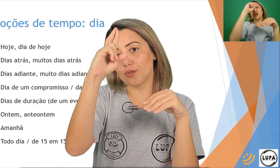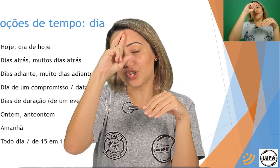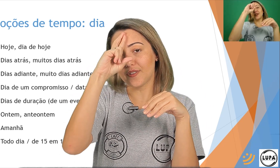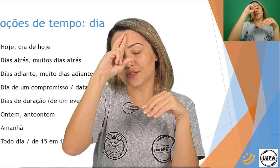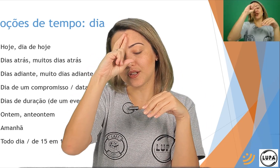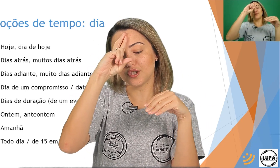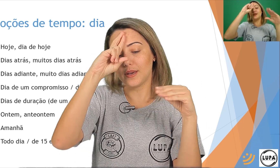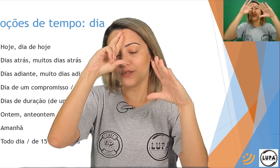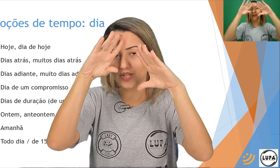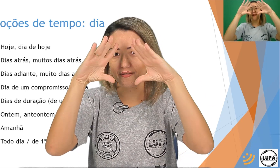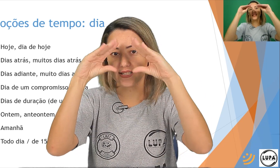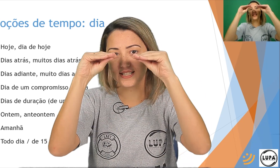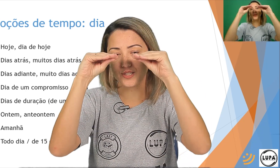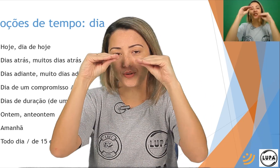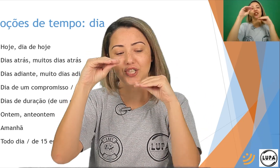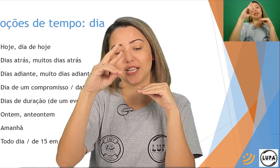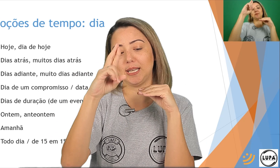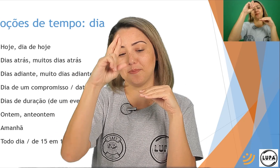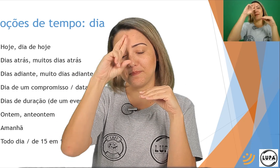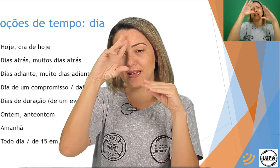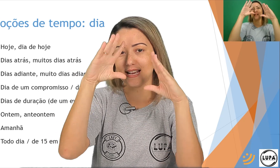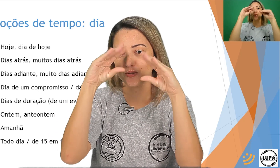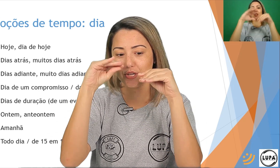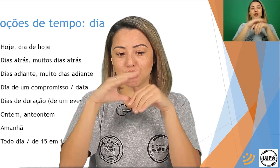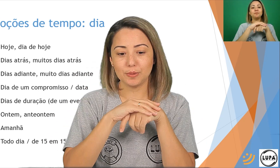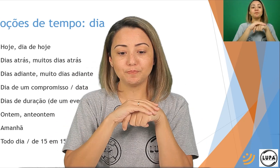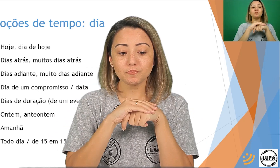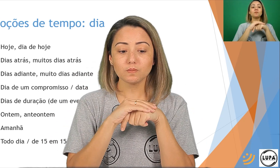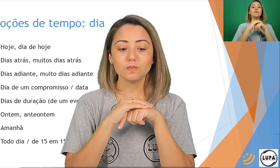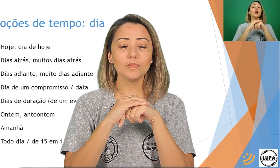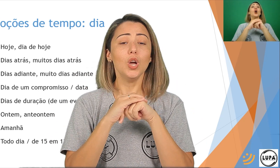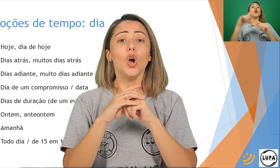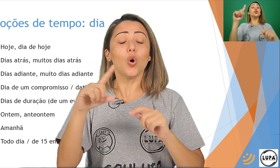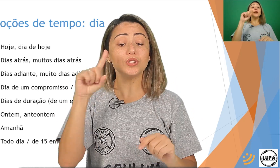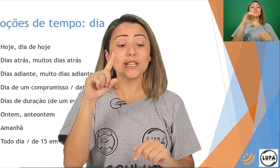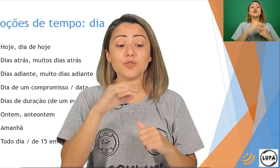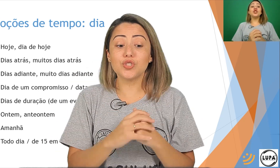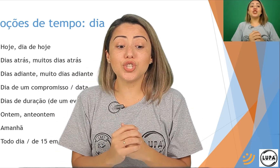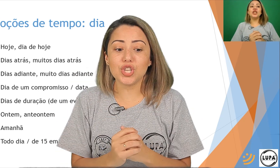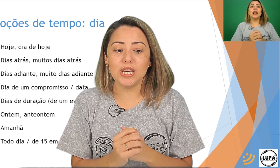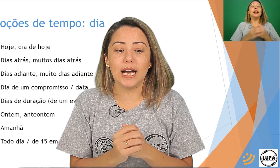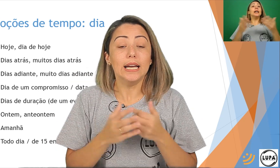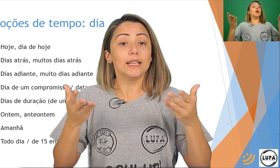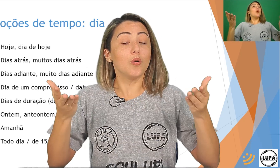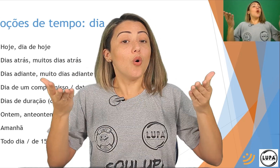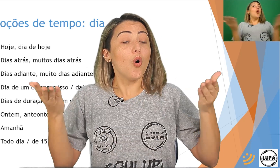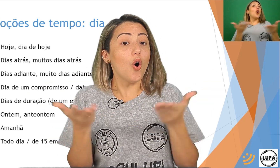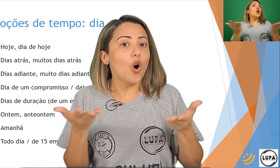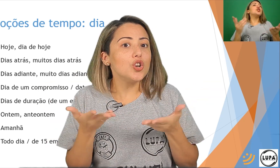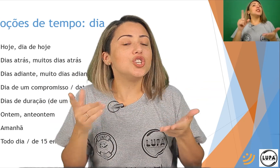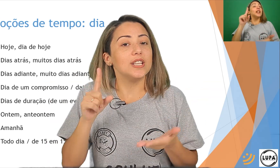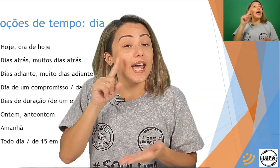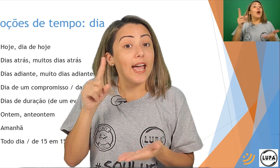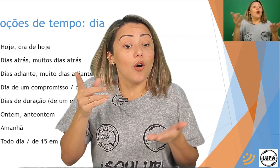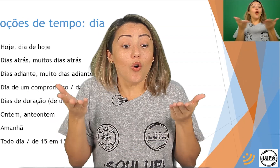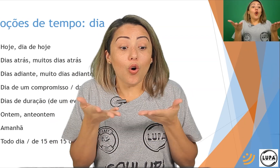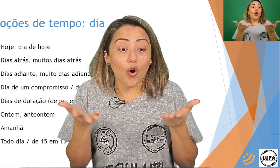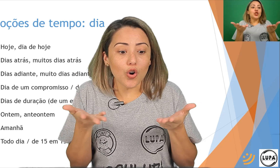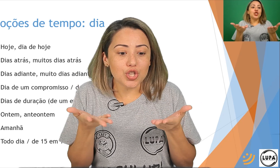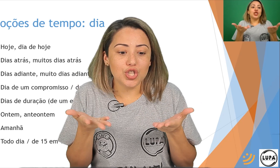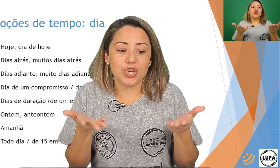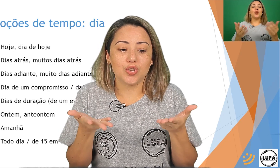for meia-noite, faz o sinal de meio-dia e faz esse noite aqui, meia-noite. Contextos de dia, então hoje,